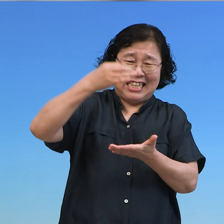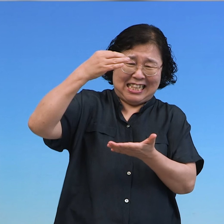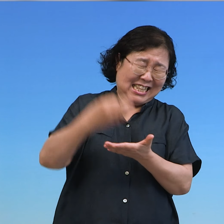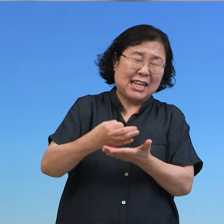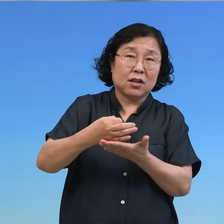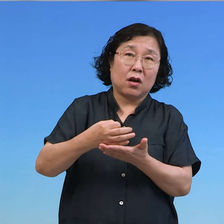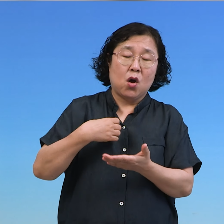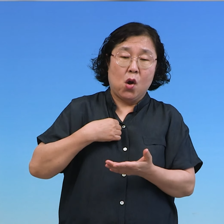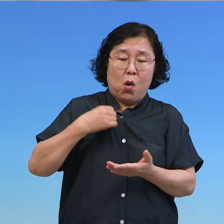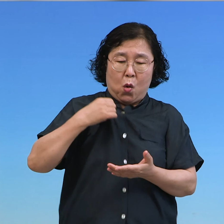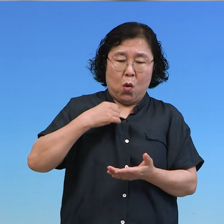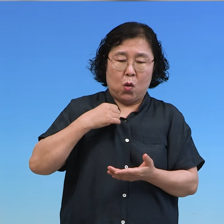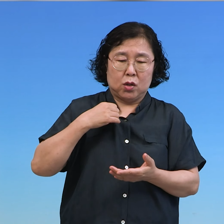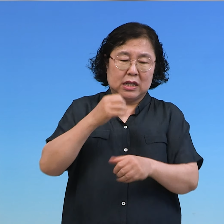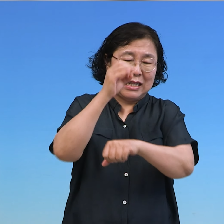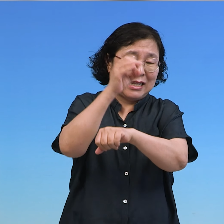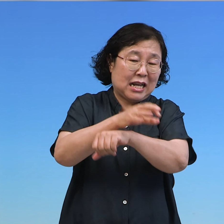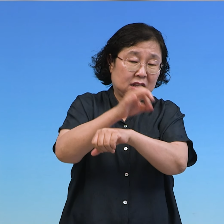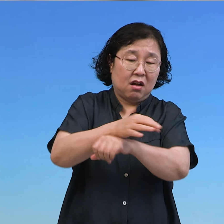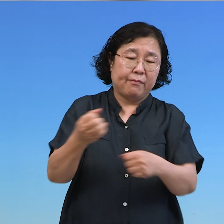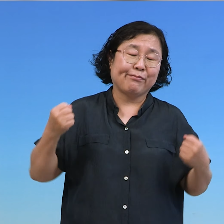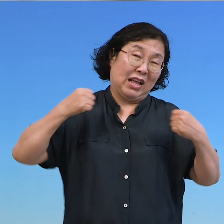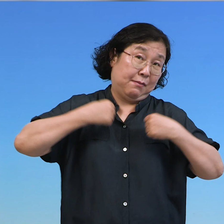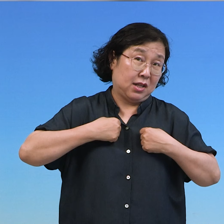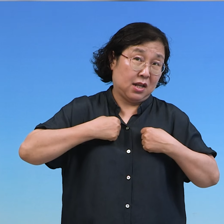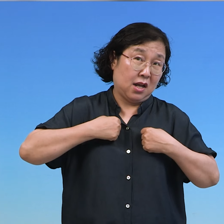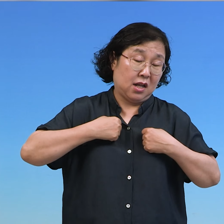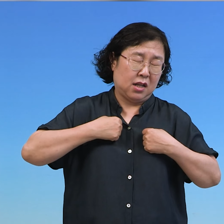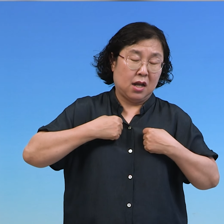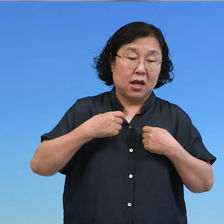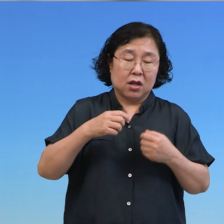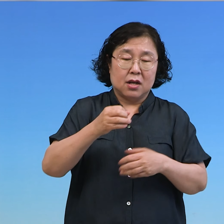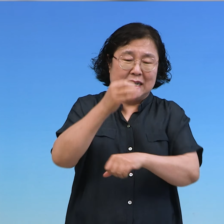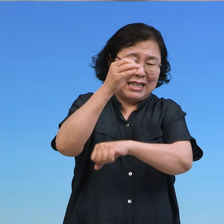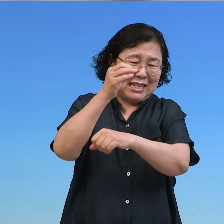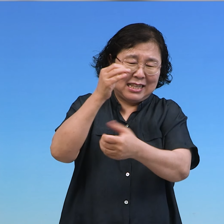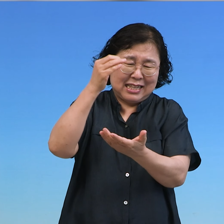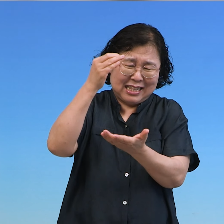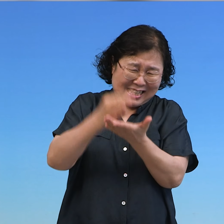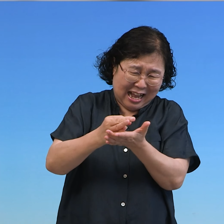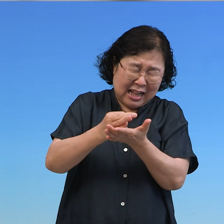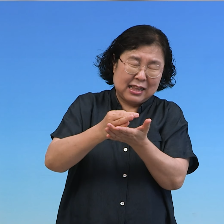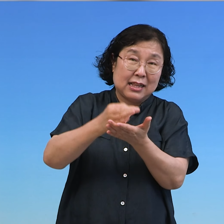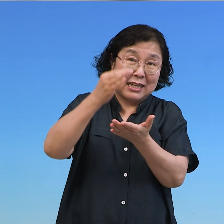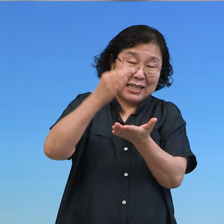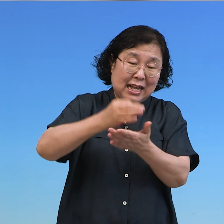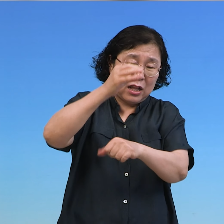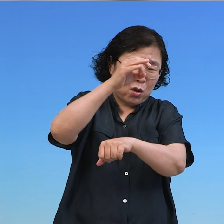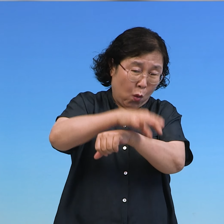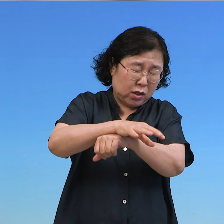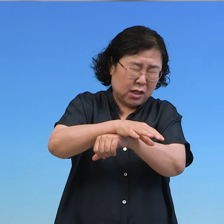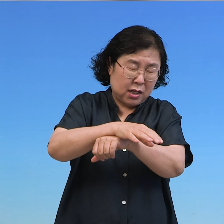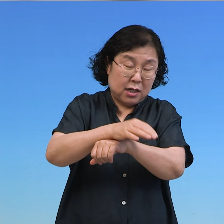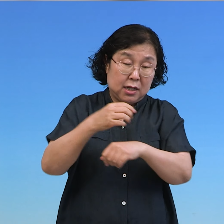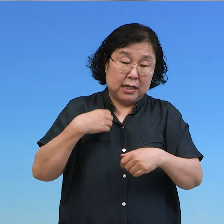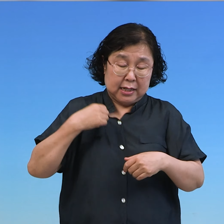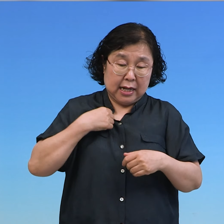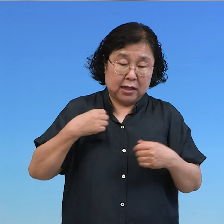월마트도 없었습니다 그런데 가서 제일 싼 거 입으니까요 그래서 이제 딱 두 종류더라고요 싼 옷이 계속